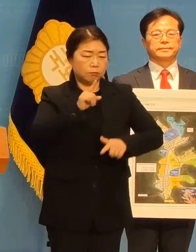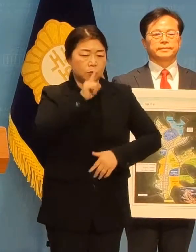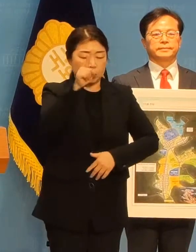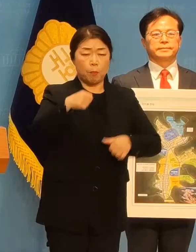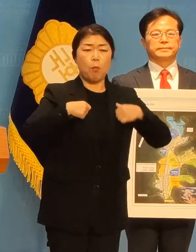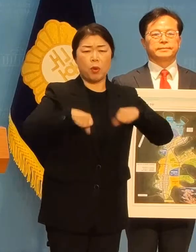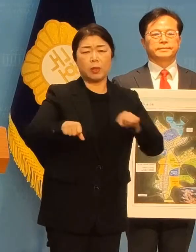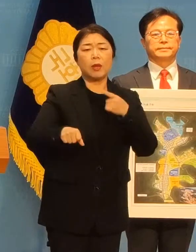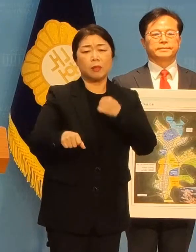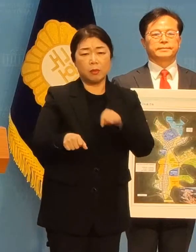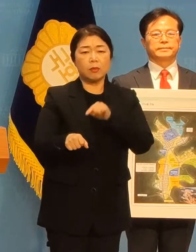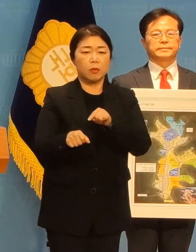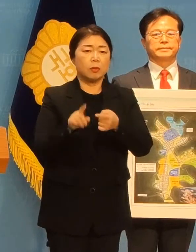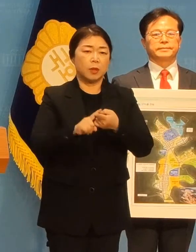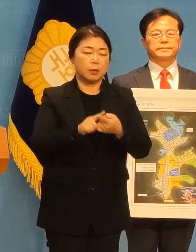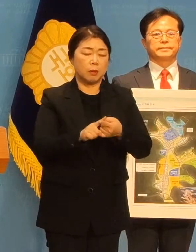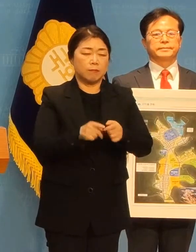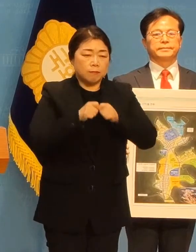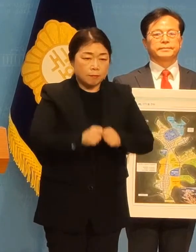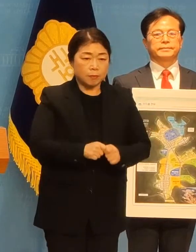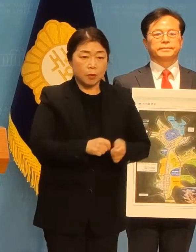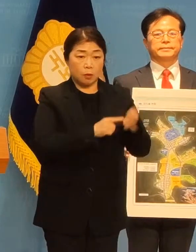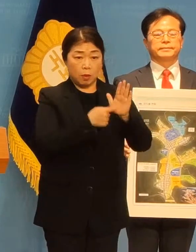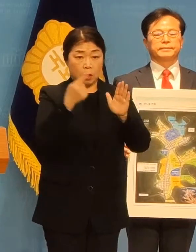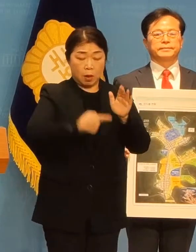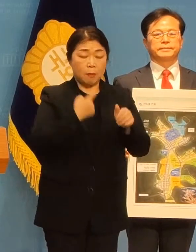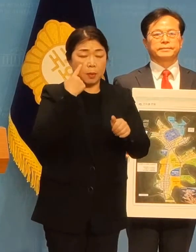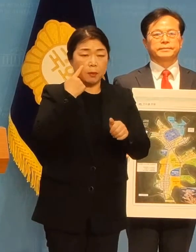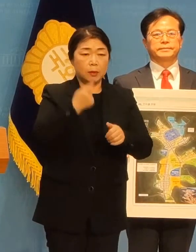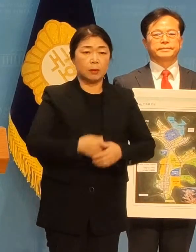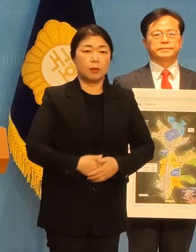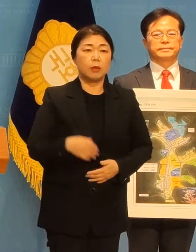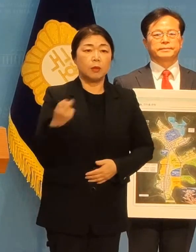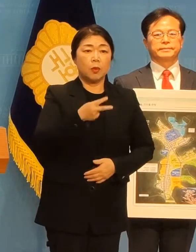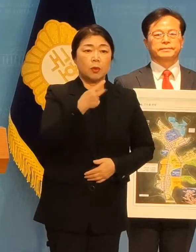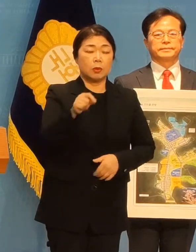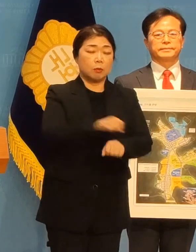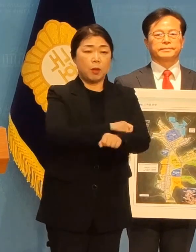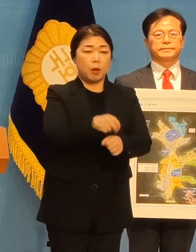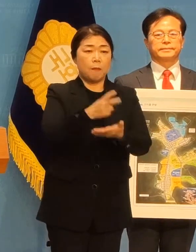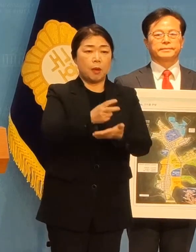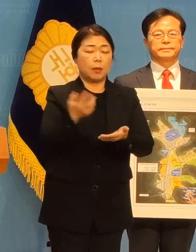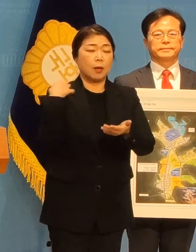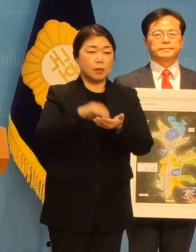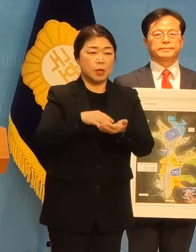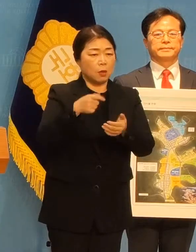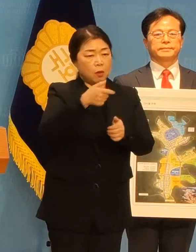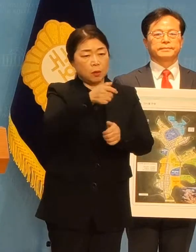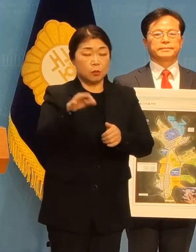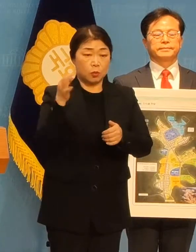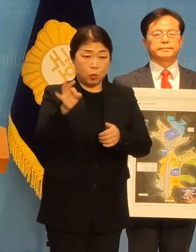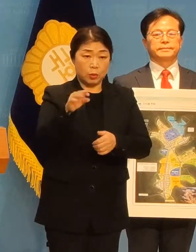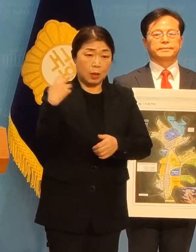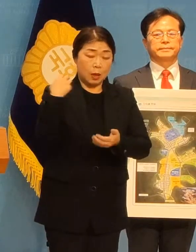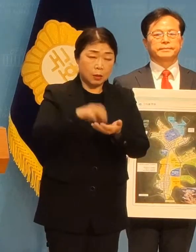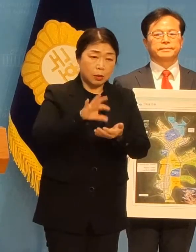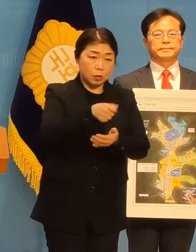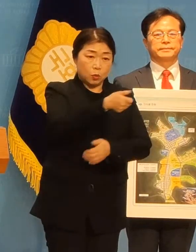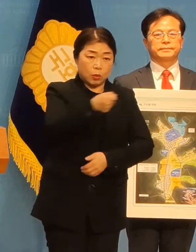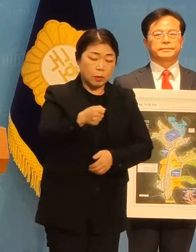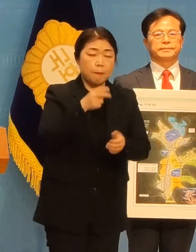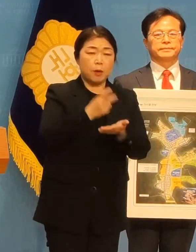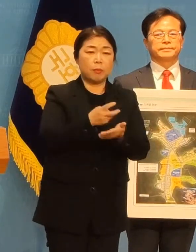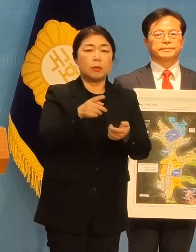국정조사에 응하시고 대장동 범죄 수익 환수 특별법 제정에 적극 동참하십시오. 국민은